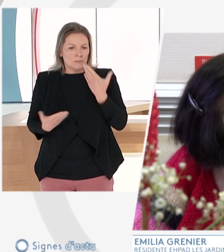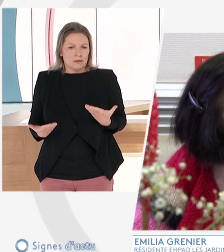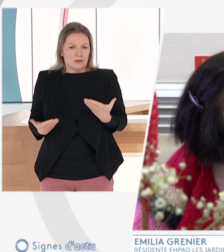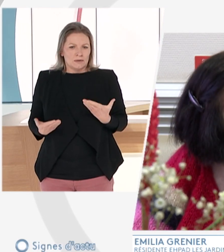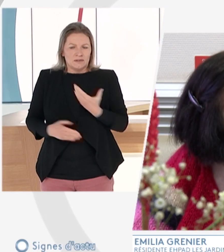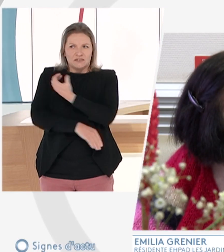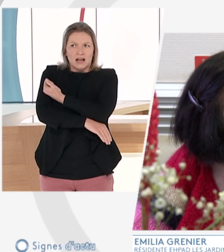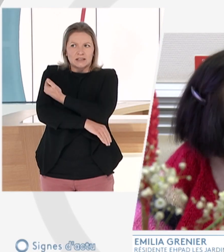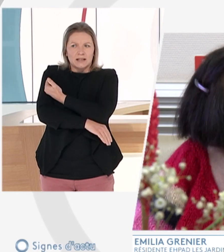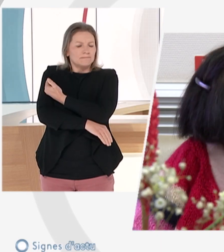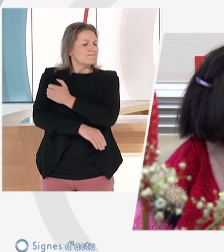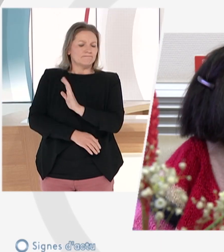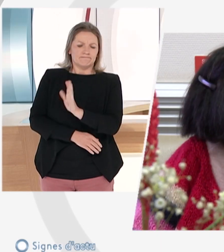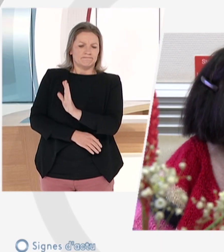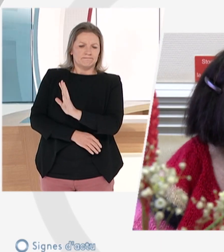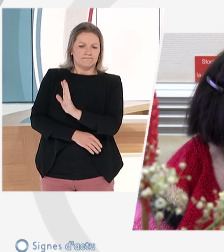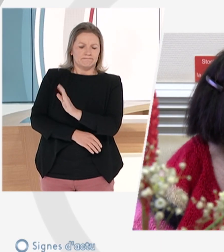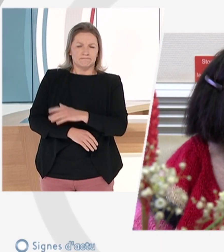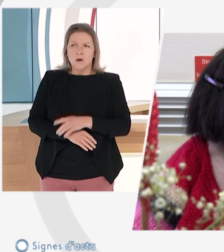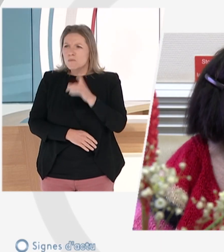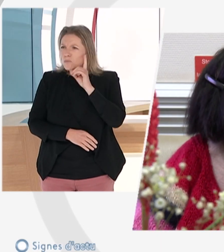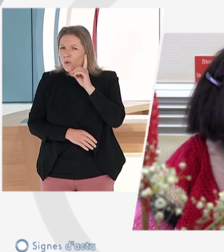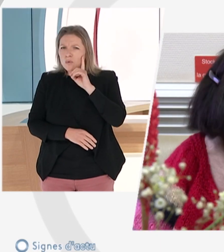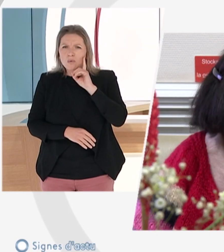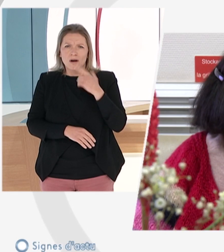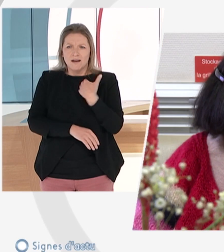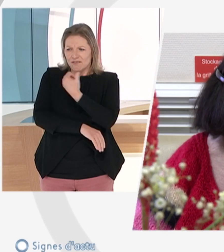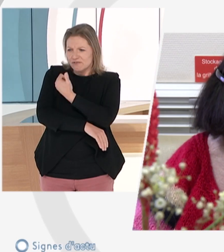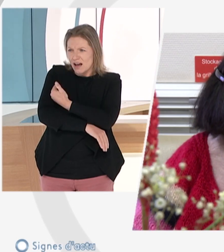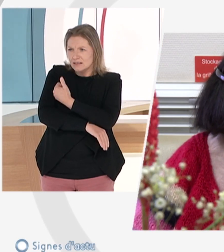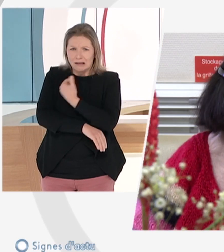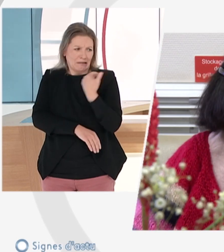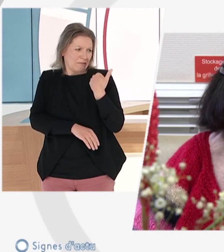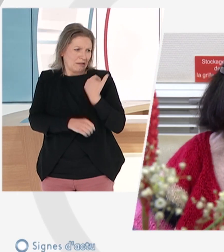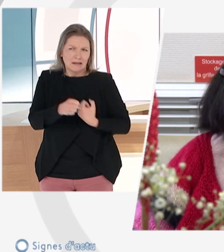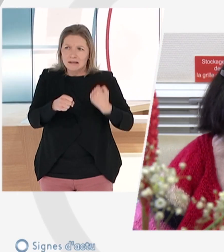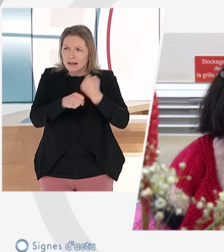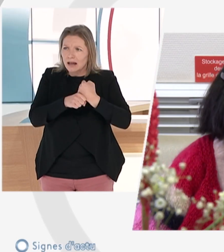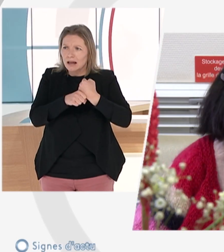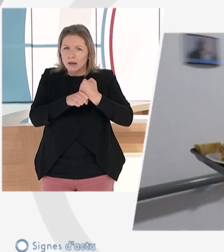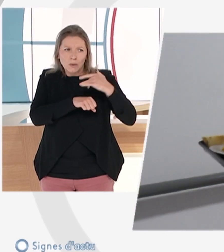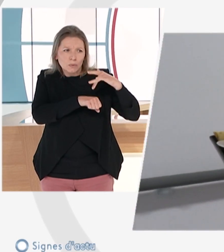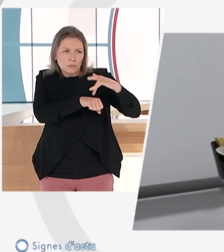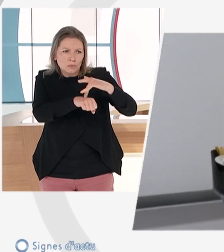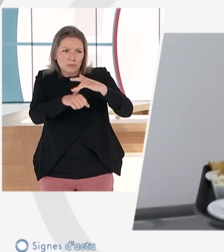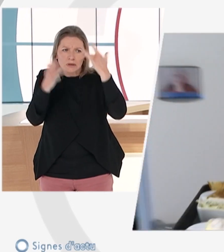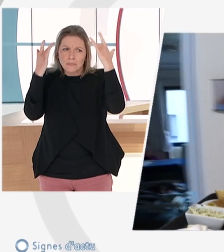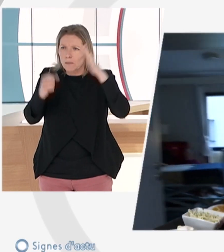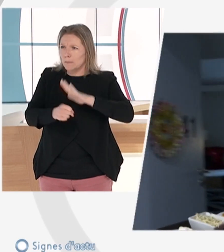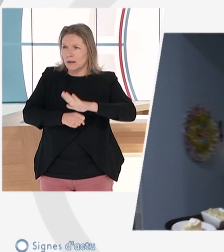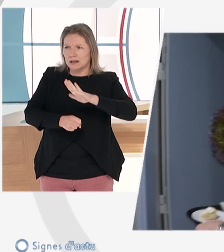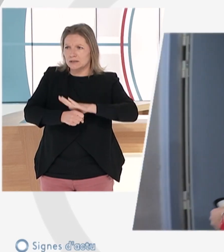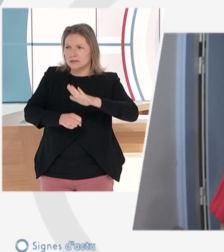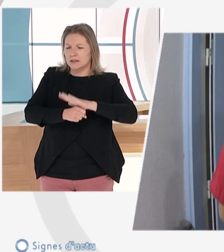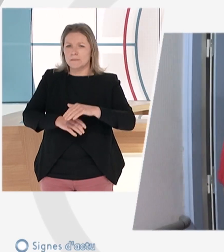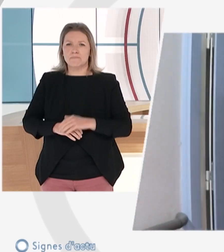non. Parce que je trouve qu'il n'y a pas assez longtemps qu'il a été expérimenté. Dans